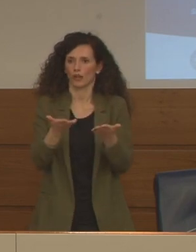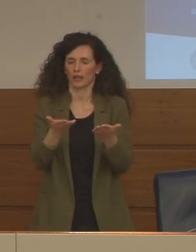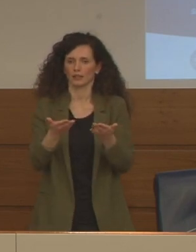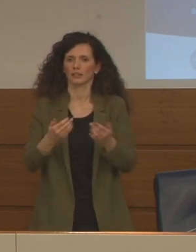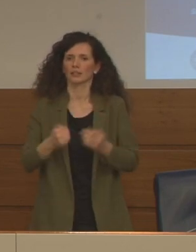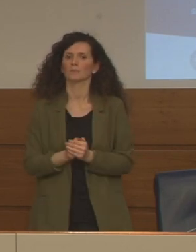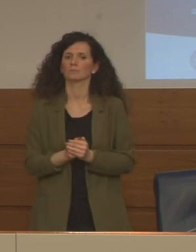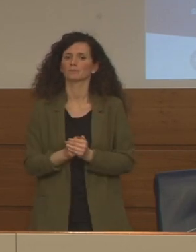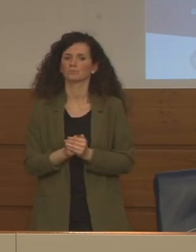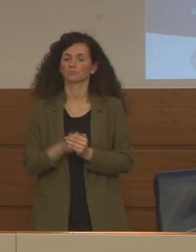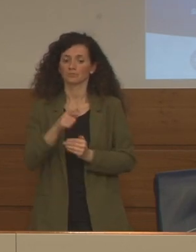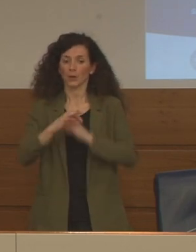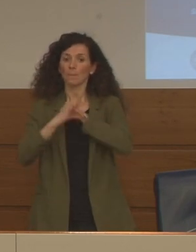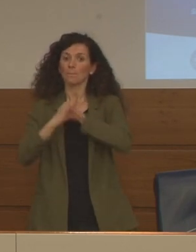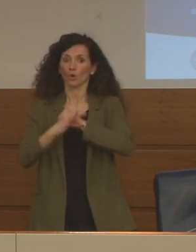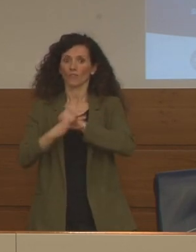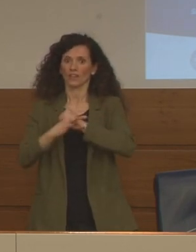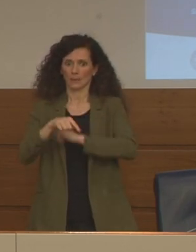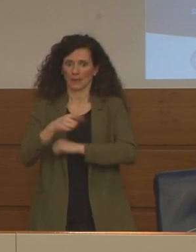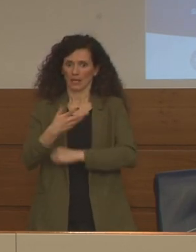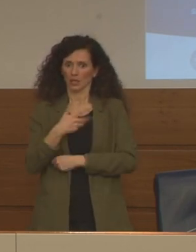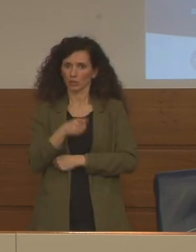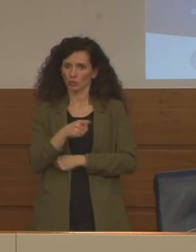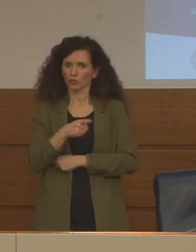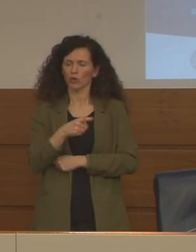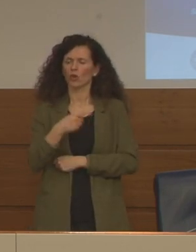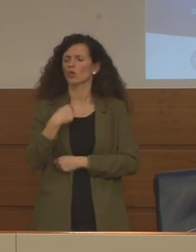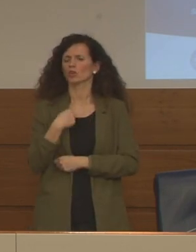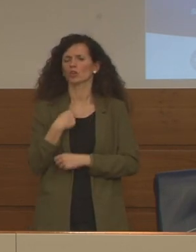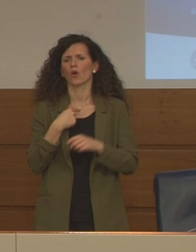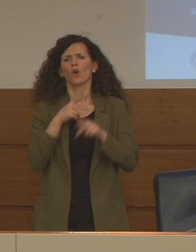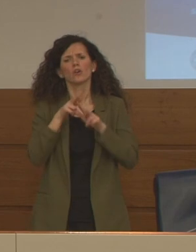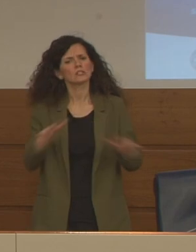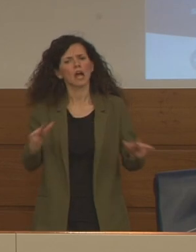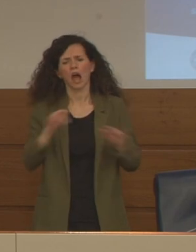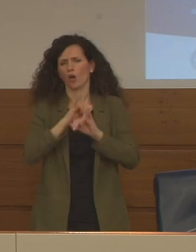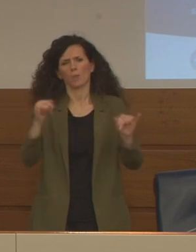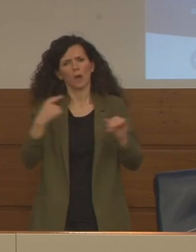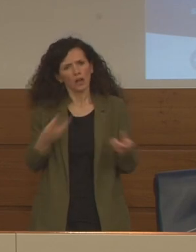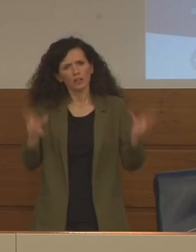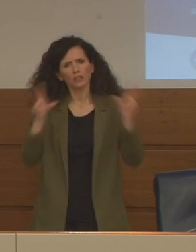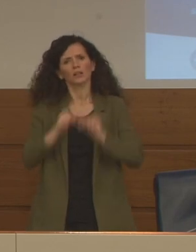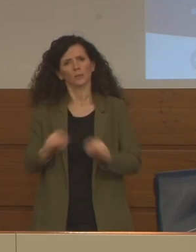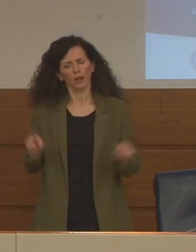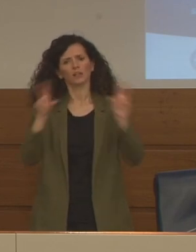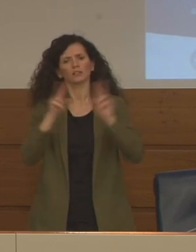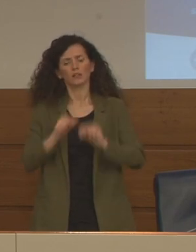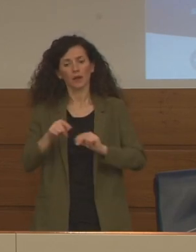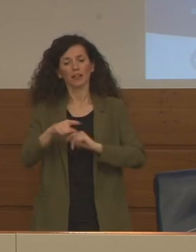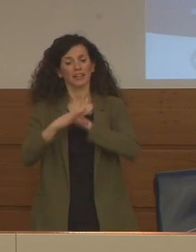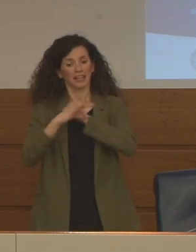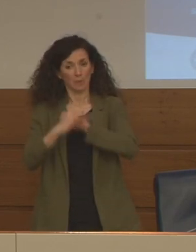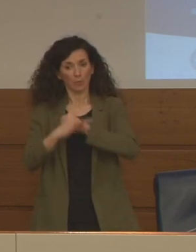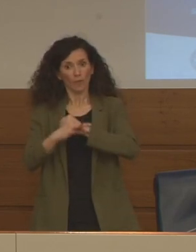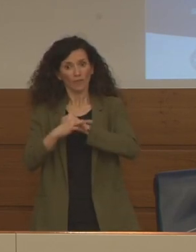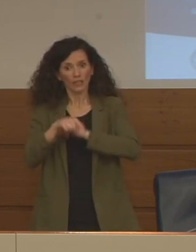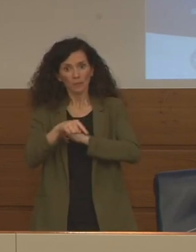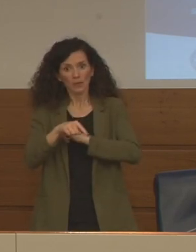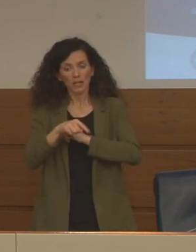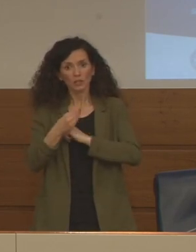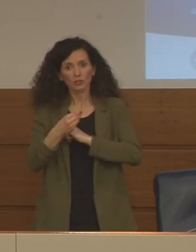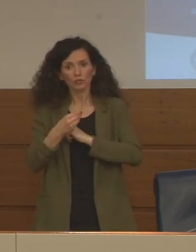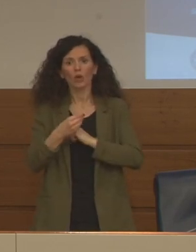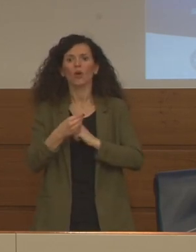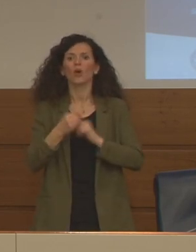l'efficacia dei provvedimenti non mi stancherò mai di ribadirla passa anche e soprattutto attraverso i comportamenti